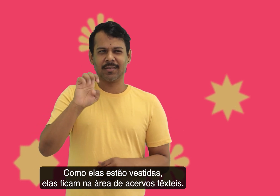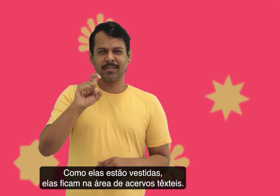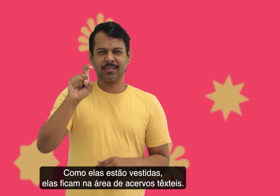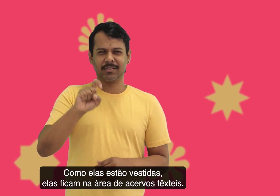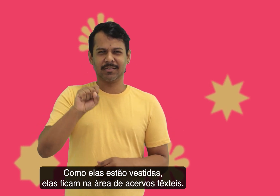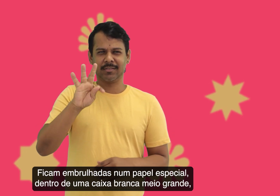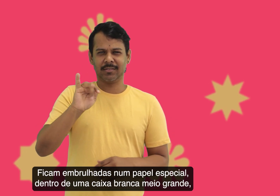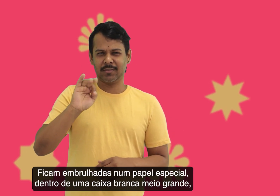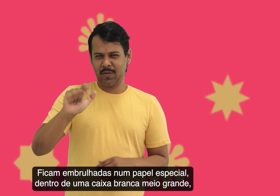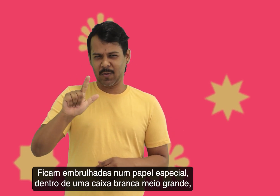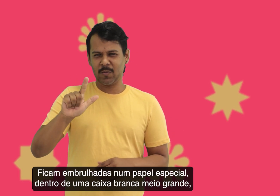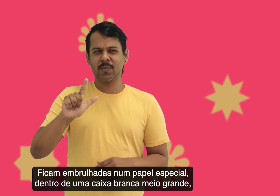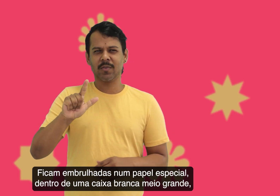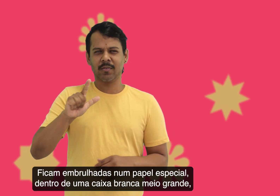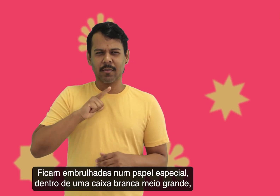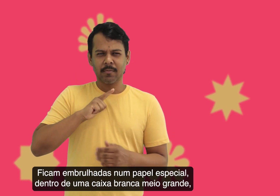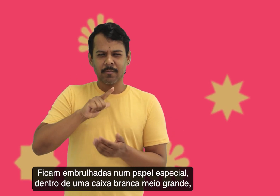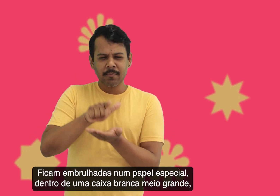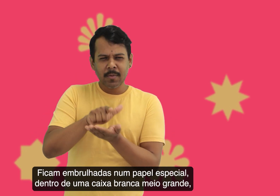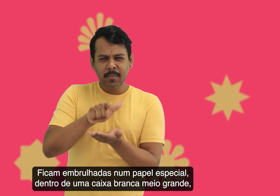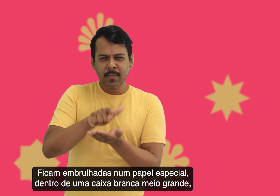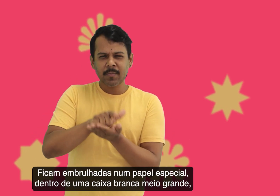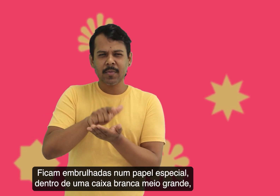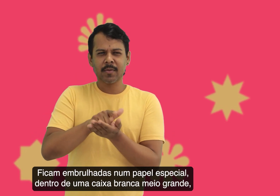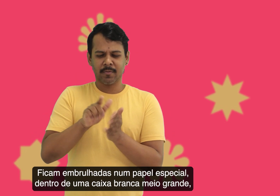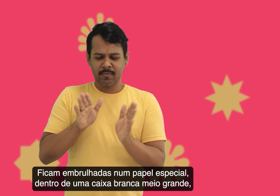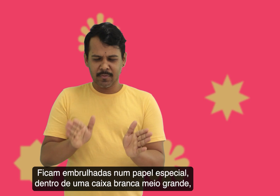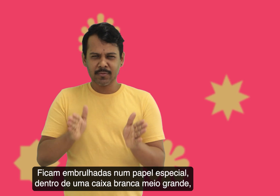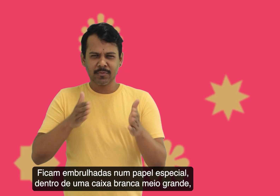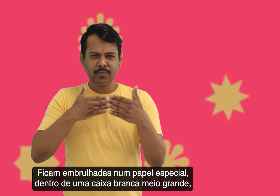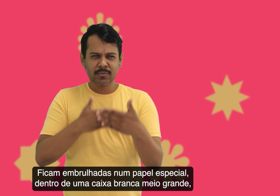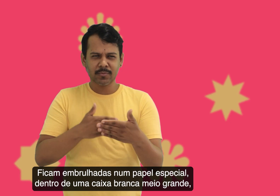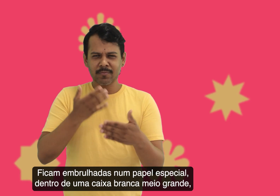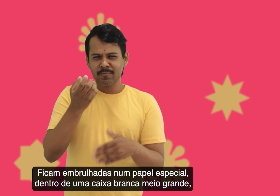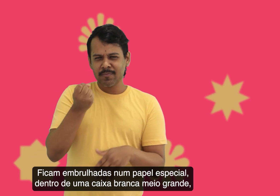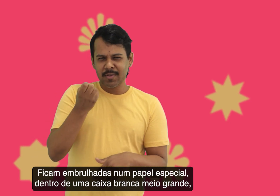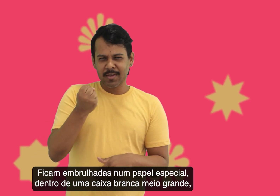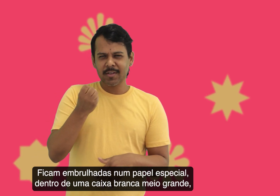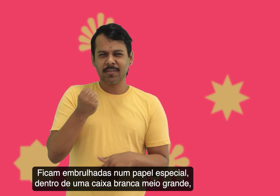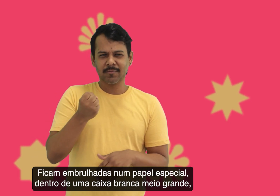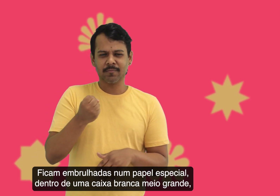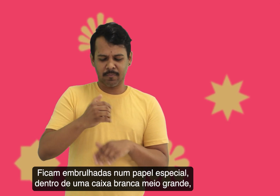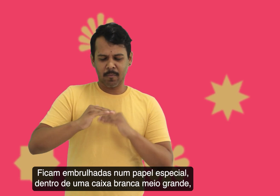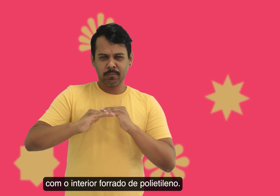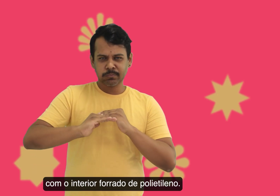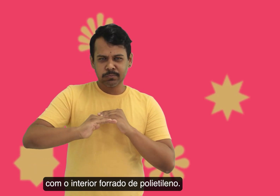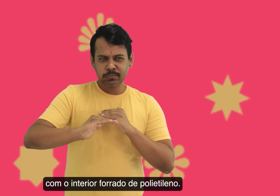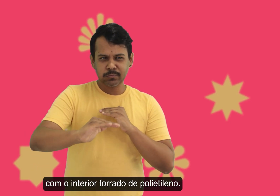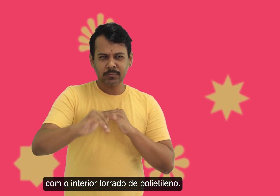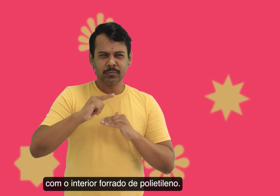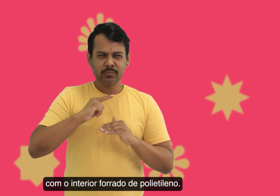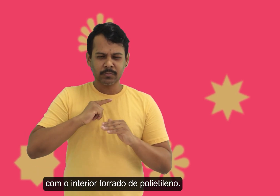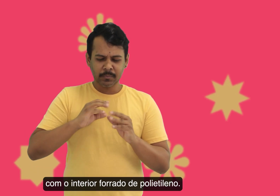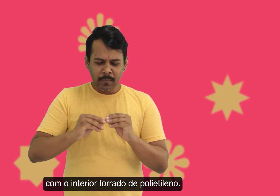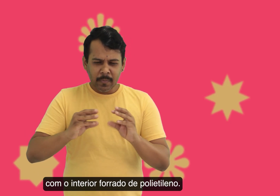acervos têxteis. Ficam embrulhadas num papel especial dentro de uma caixa branca meio grande, com o interior forrado